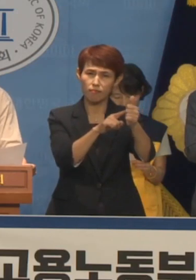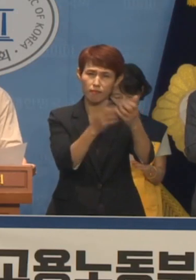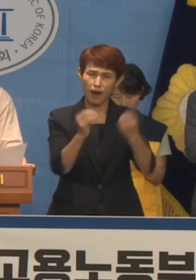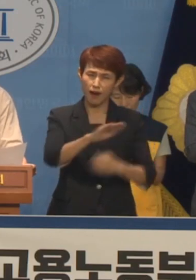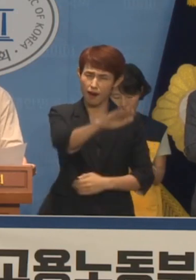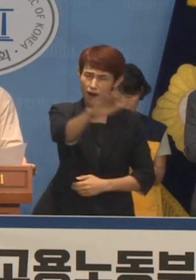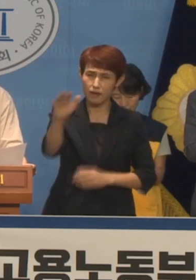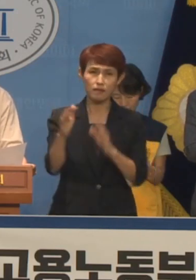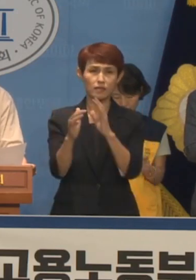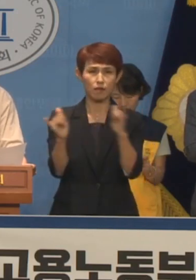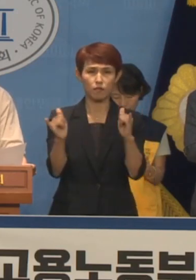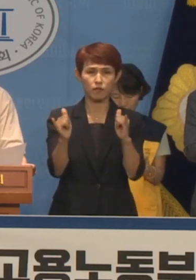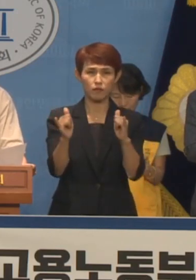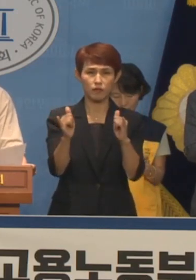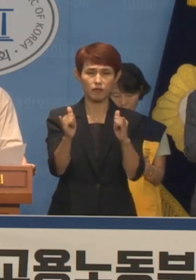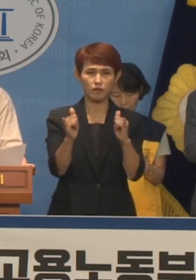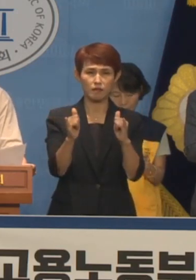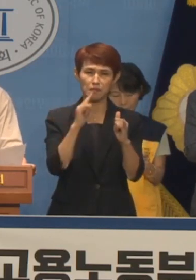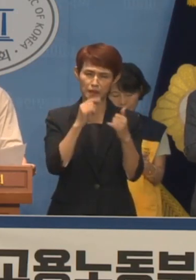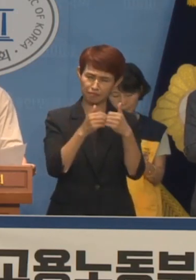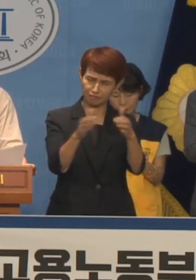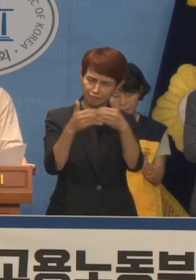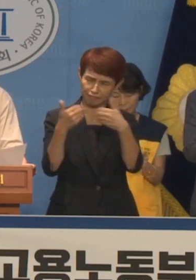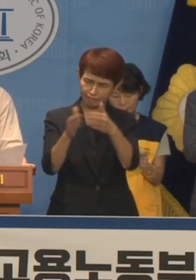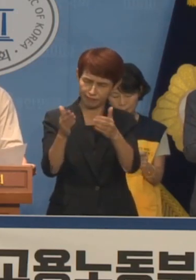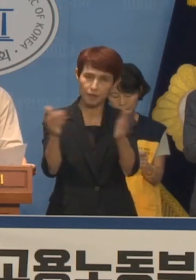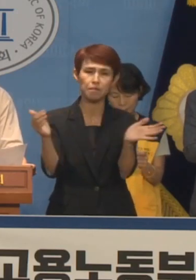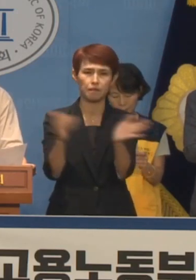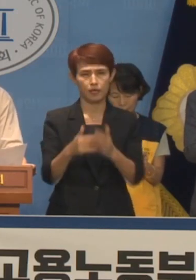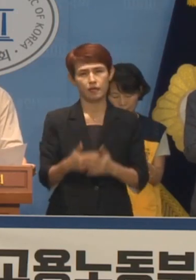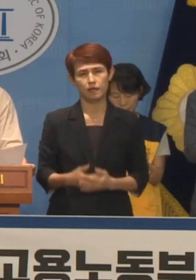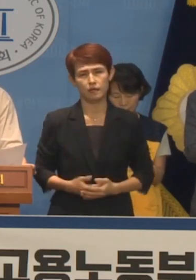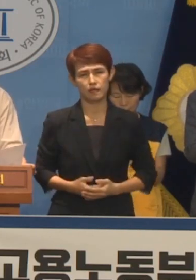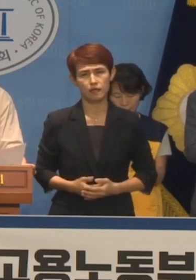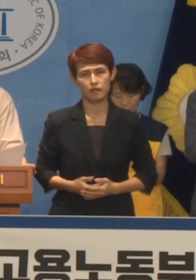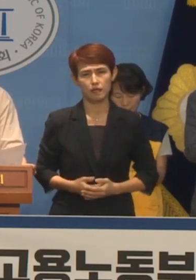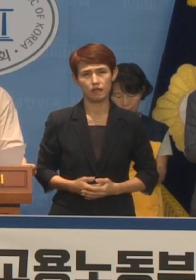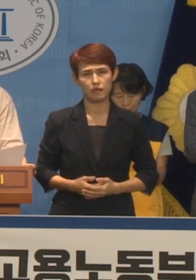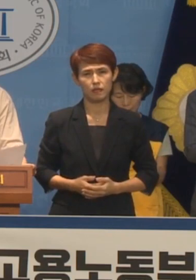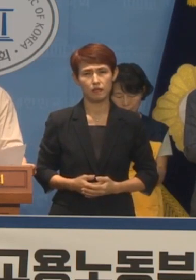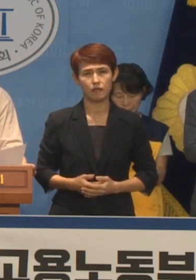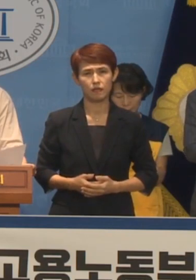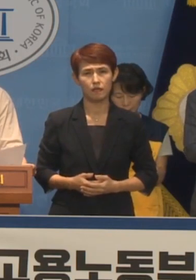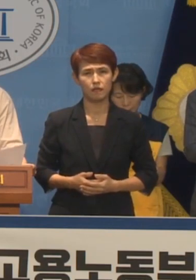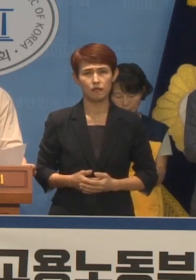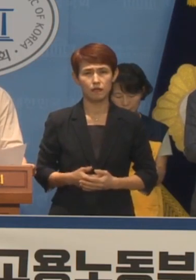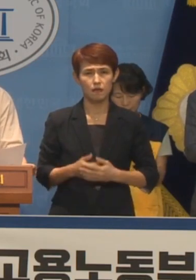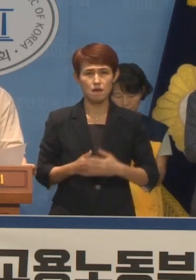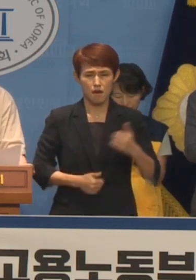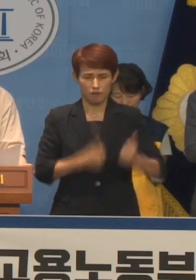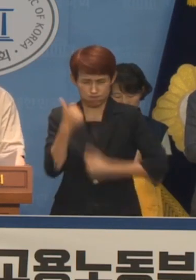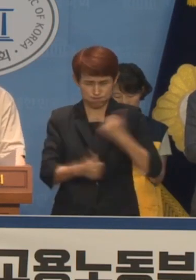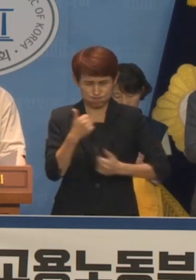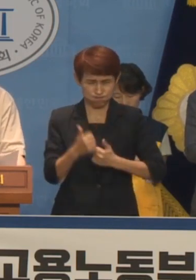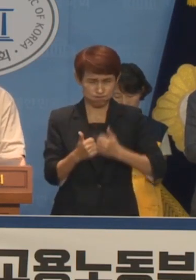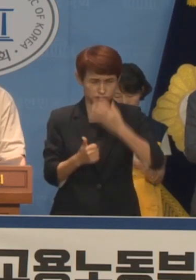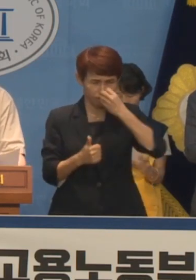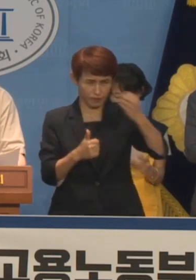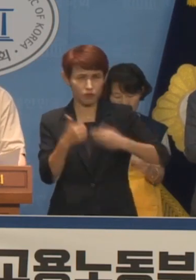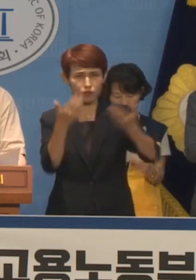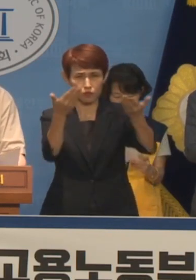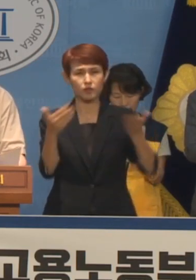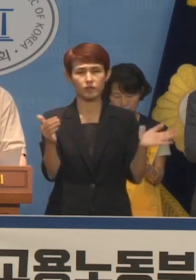사람들에게 치명상을 입혔다. 씻을 수 없는 모욕감과 분노를 국민에게